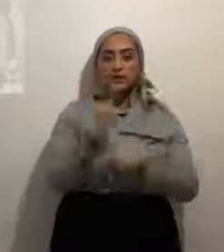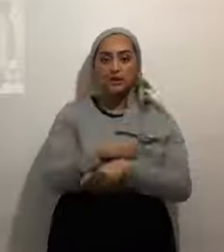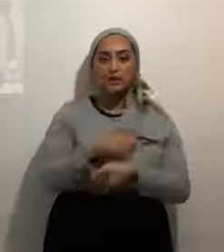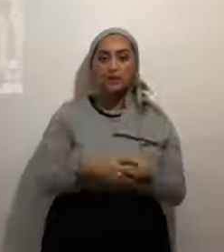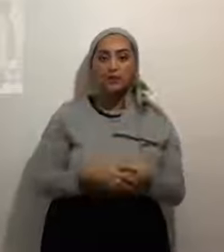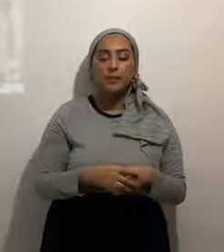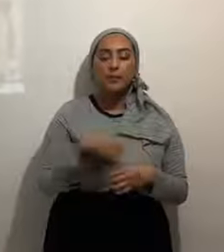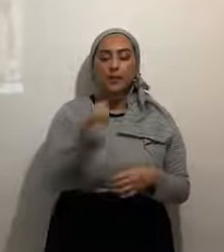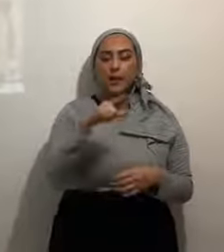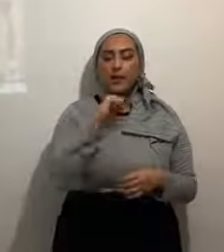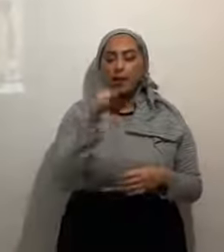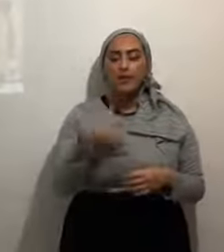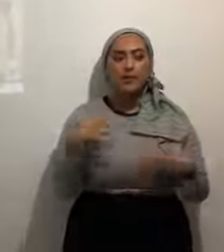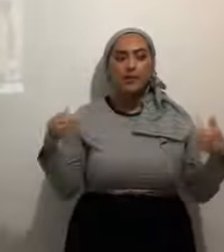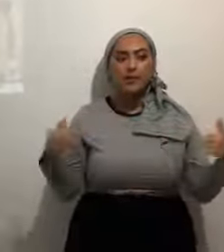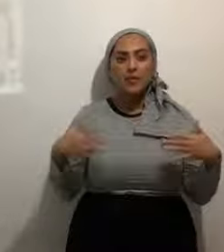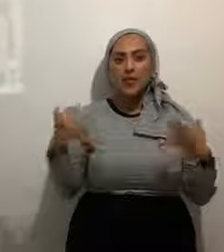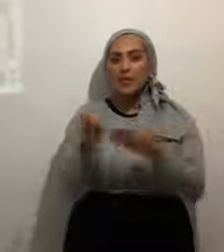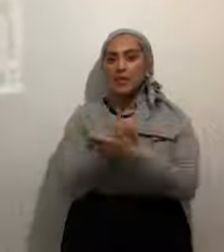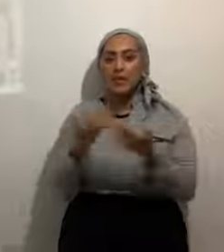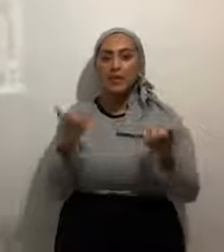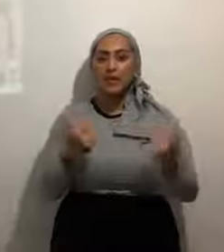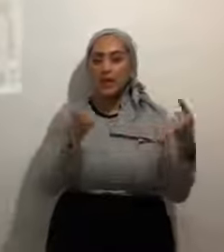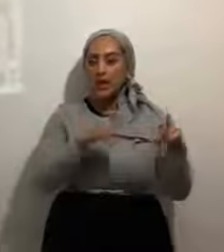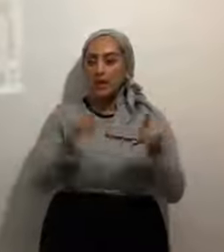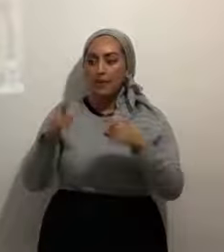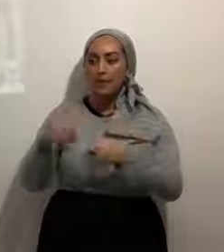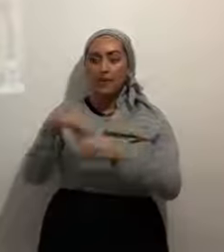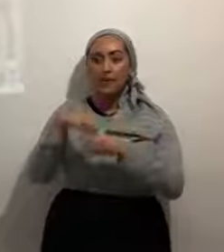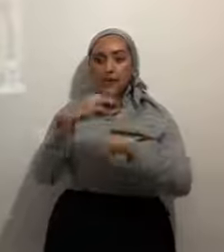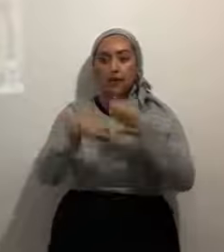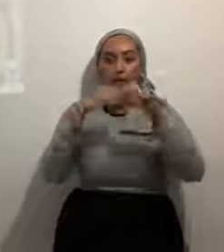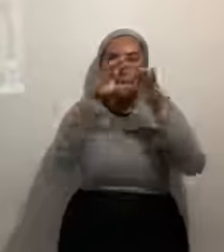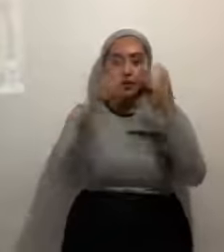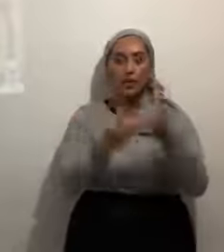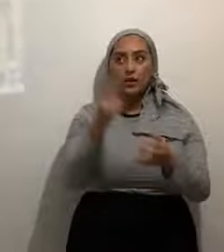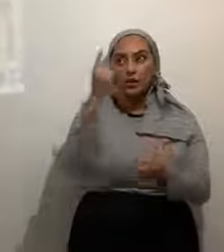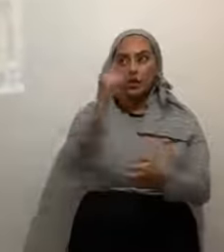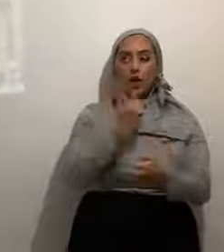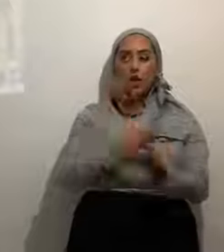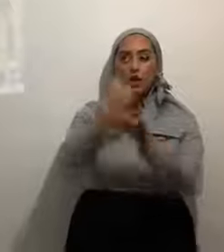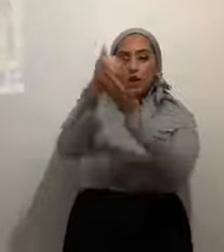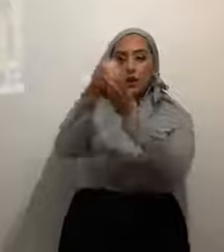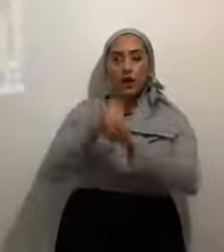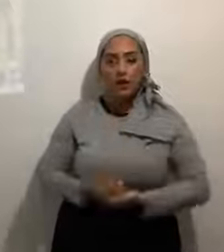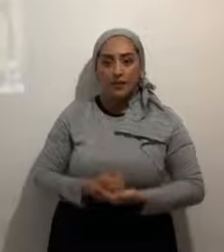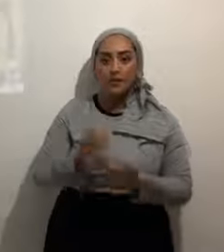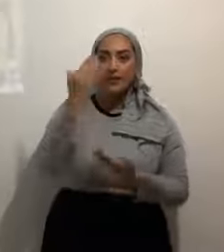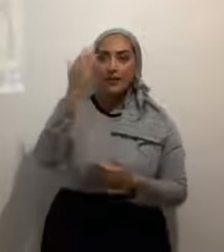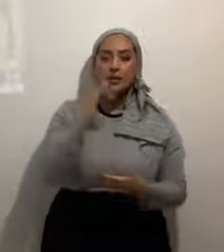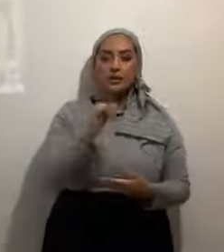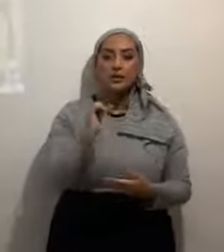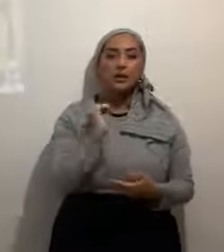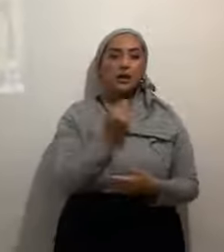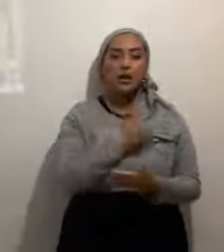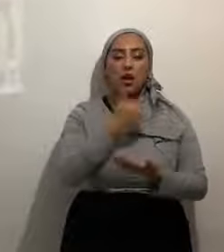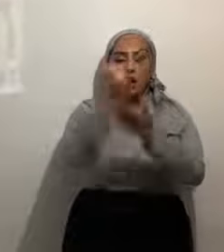tienes que estar preocupado de todo lo que está pasando en el mundo. Él es nuestra ayuda. Él es nuestra ayuda. Él es nuestro